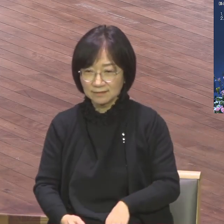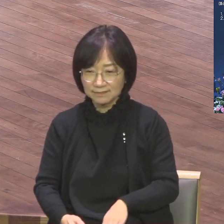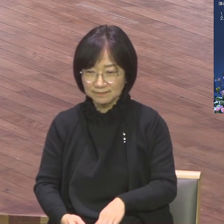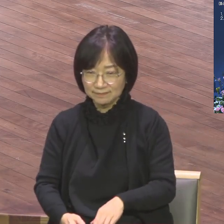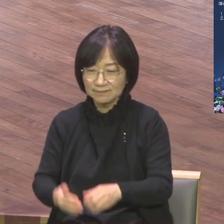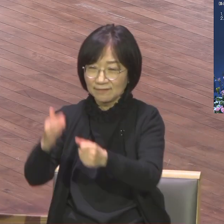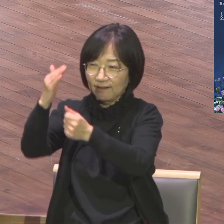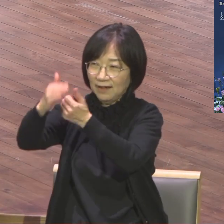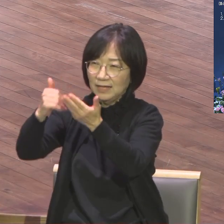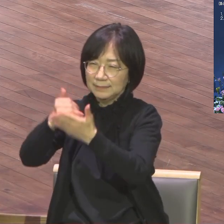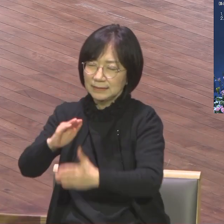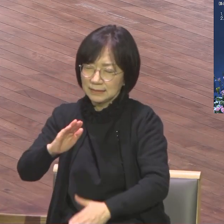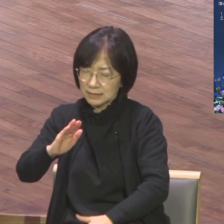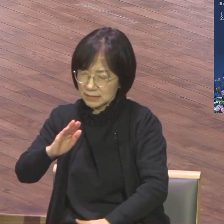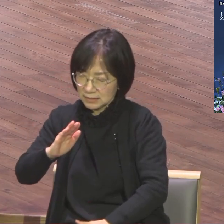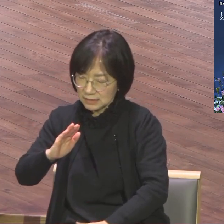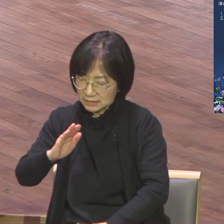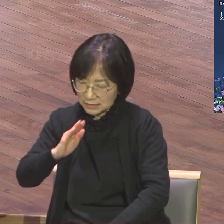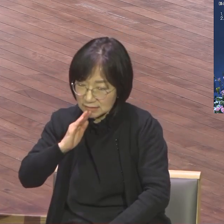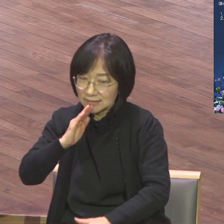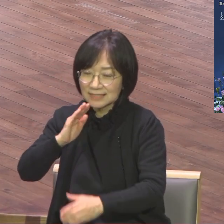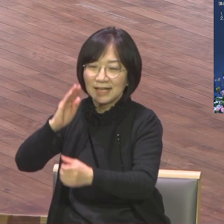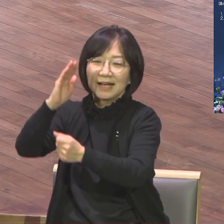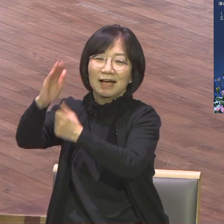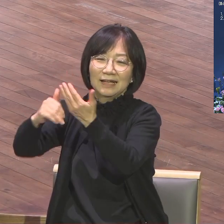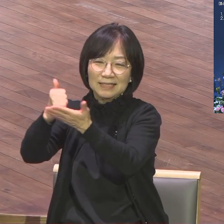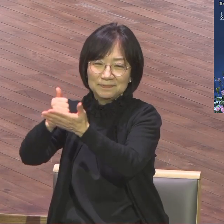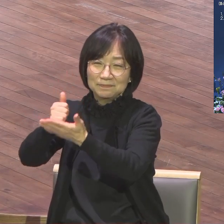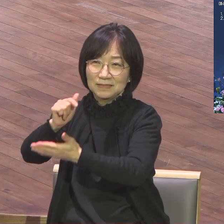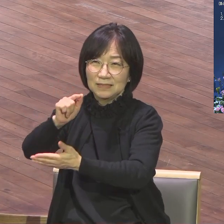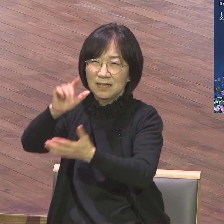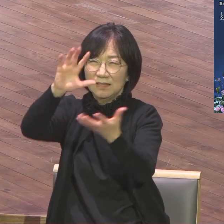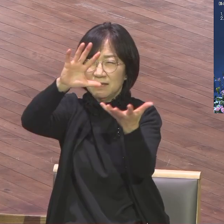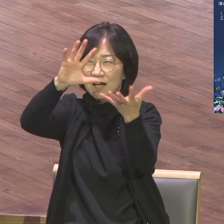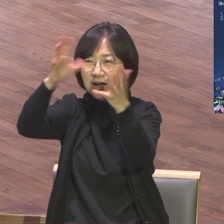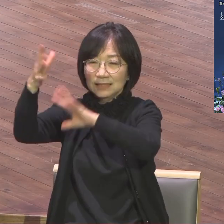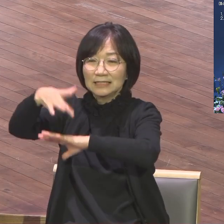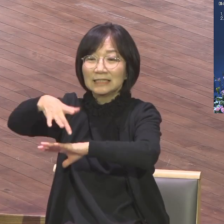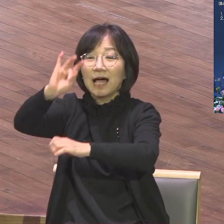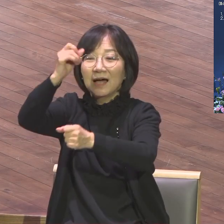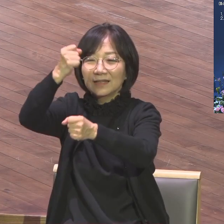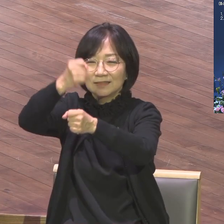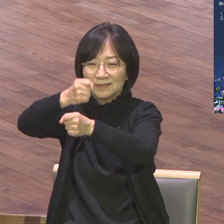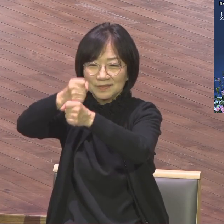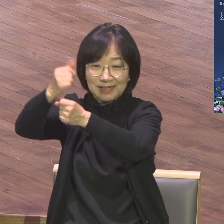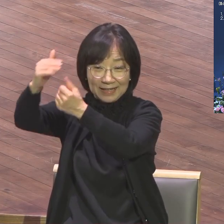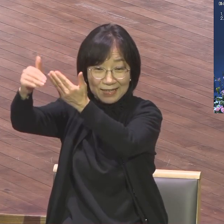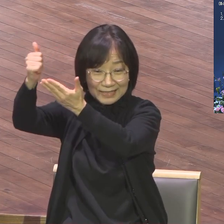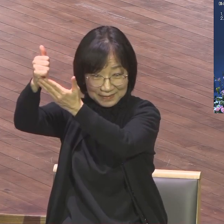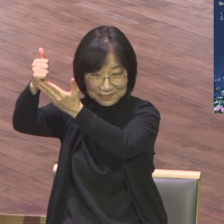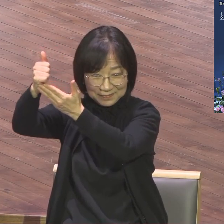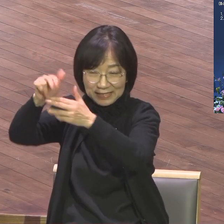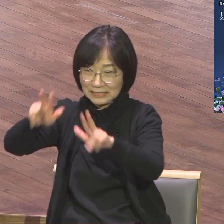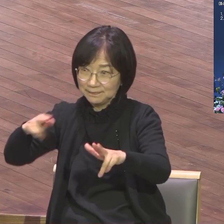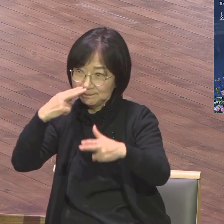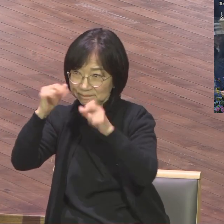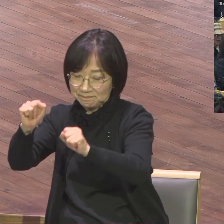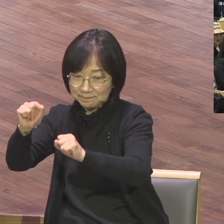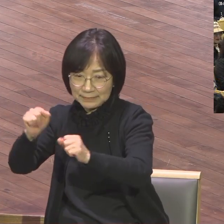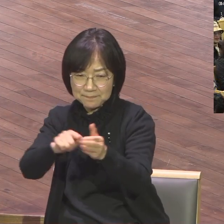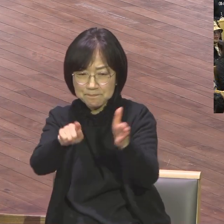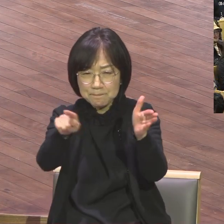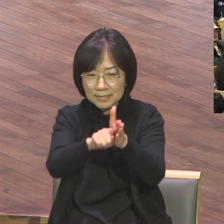아니에요. 유일하신 참 하나님, 천지를 창조하신 하나님, 지금도 살아계신 믿는 자에게 함께 하시는